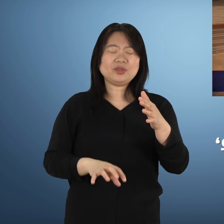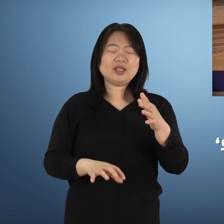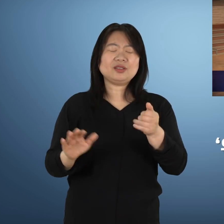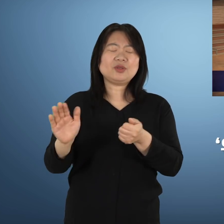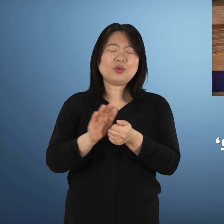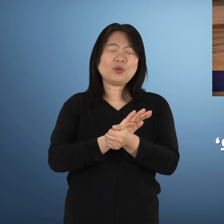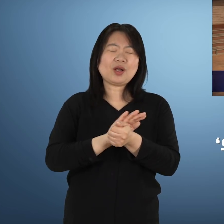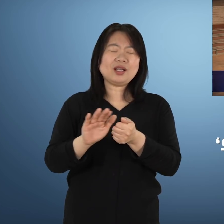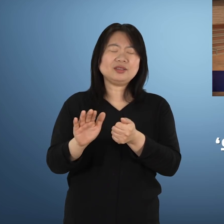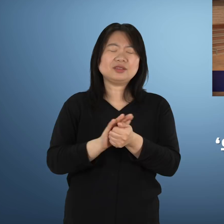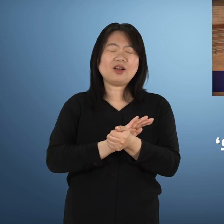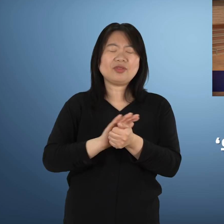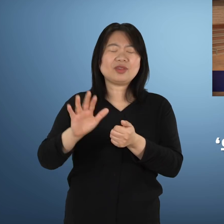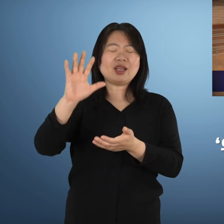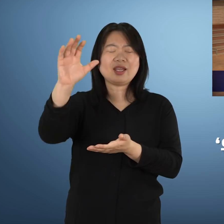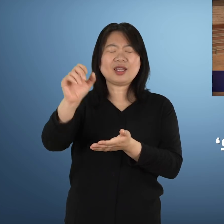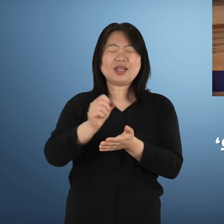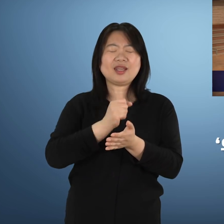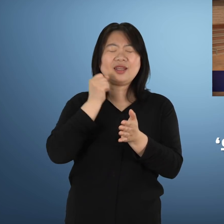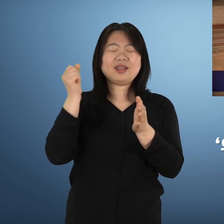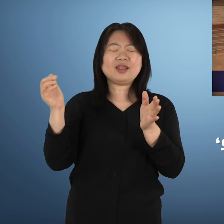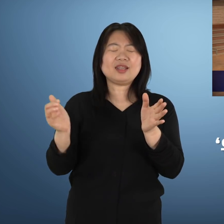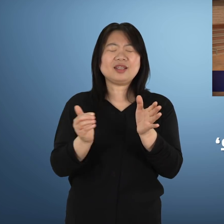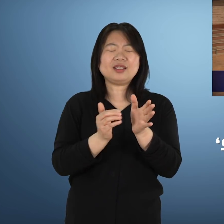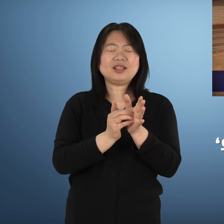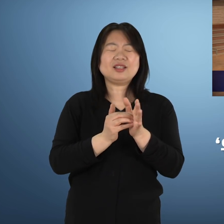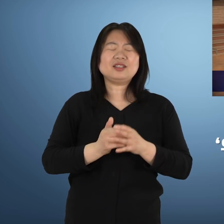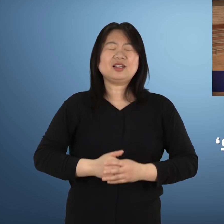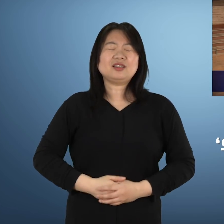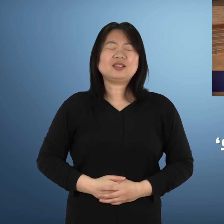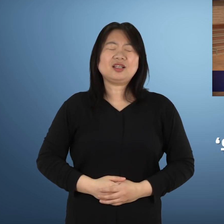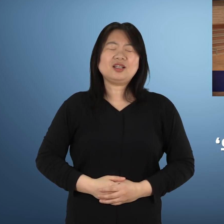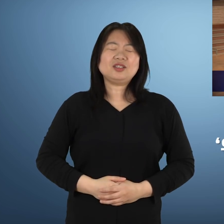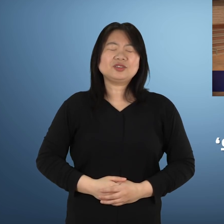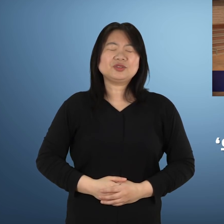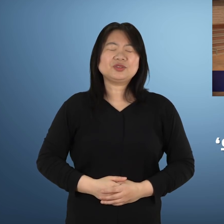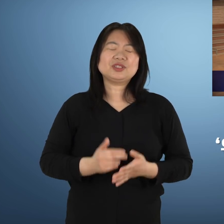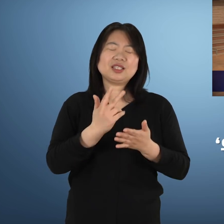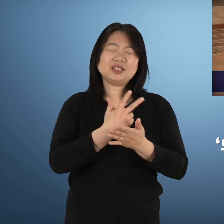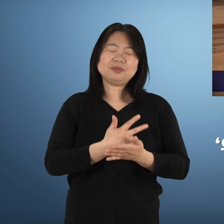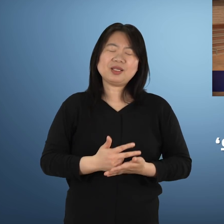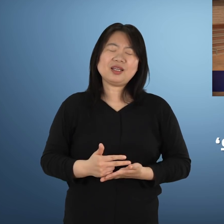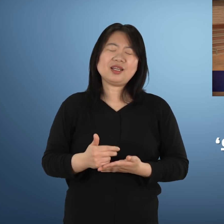속에 위로를 얻네.